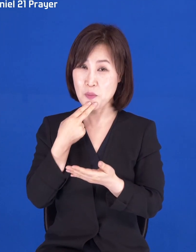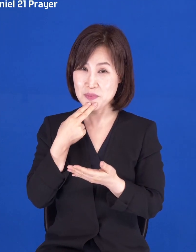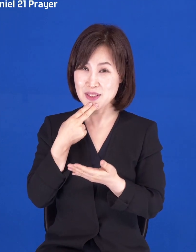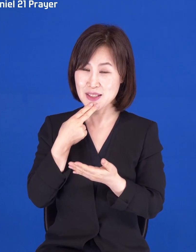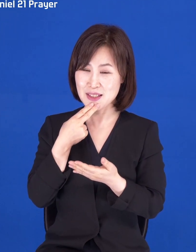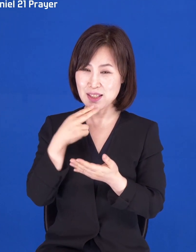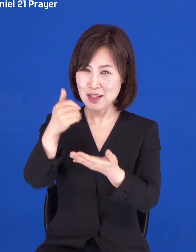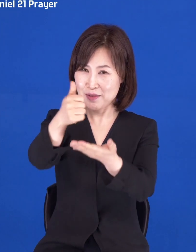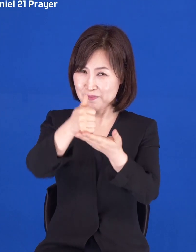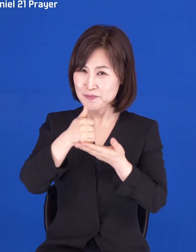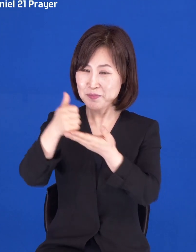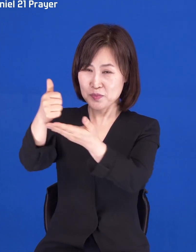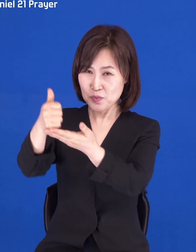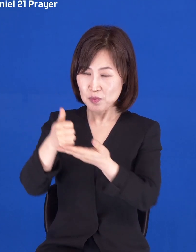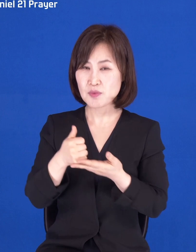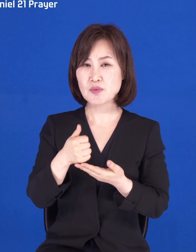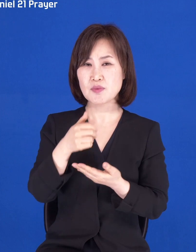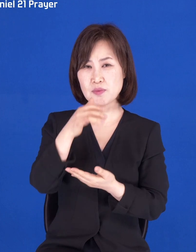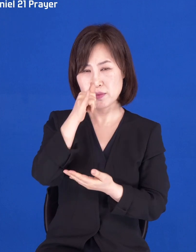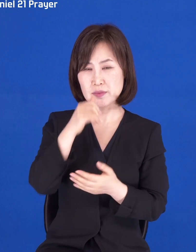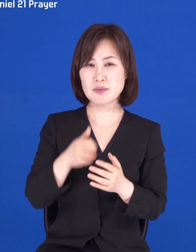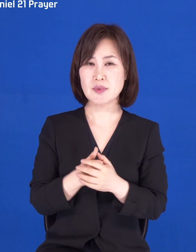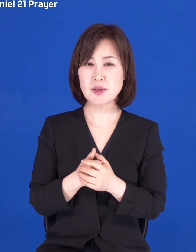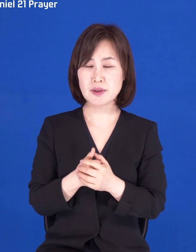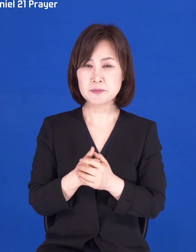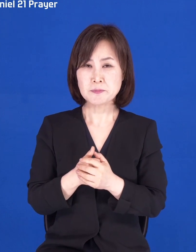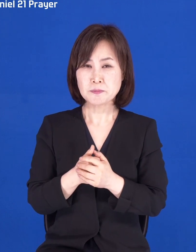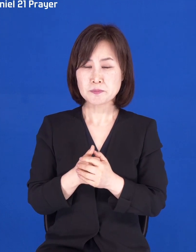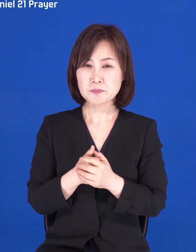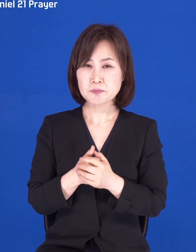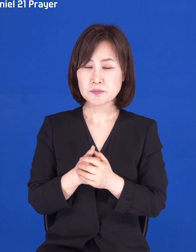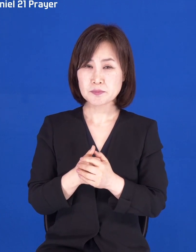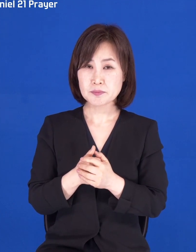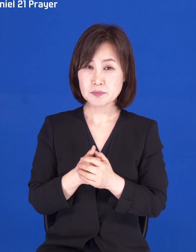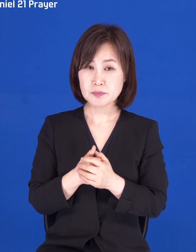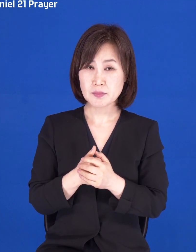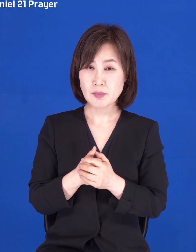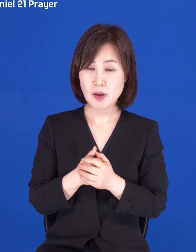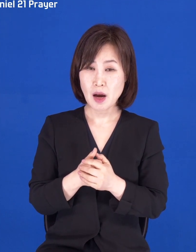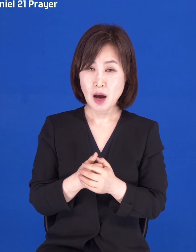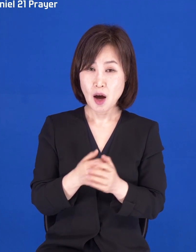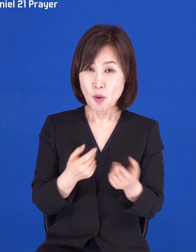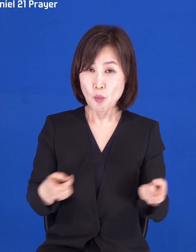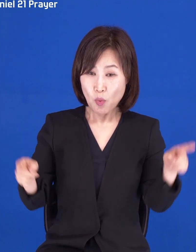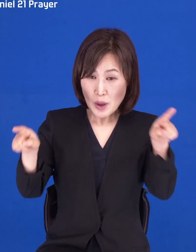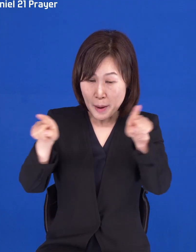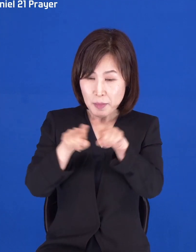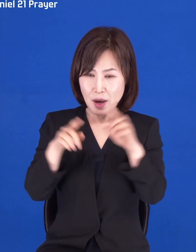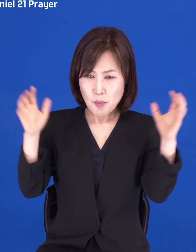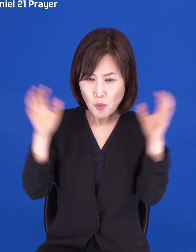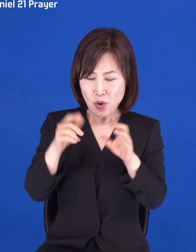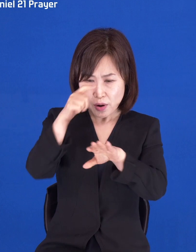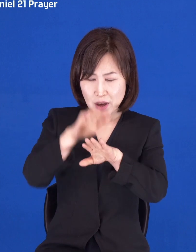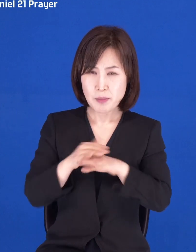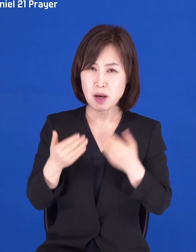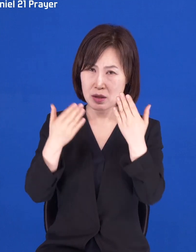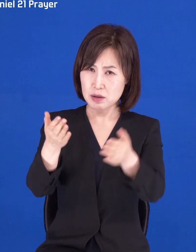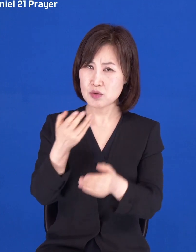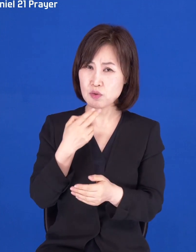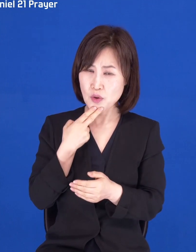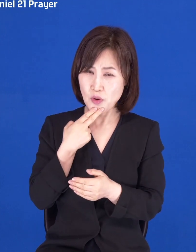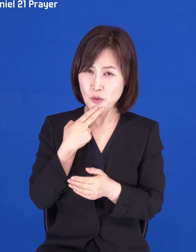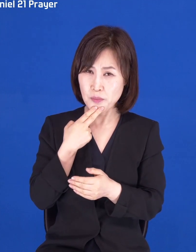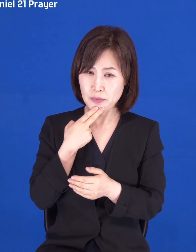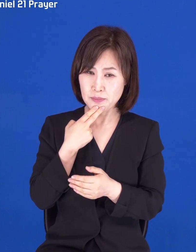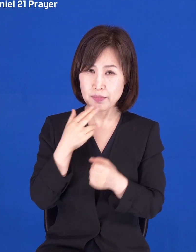집으로 오갈 수가 있었습니다. 한 번에 다 같이 모이지는 못했고요. 서로 지역을